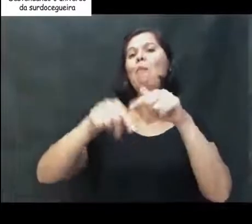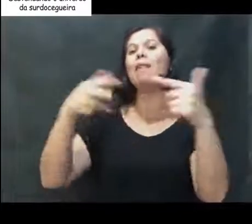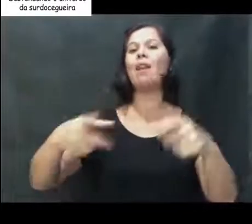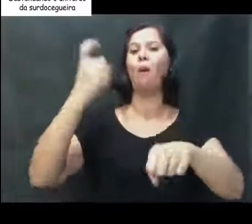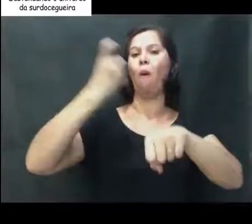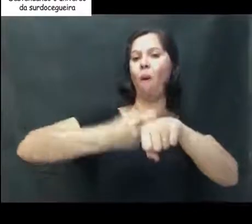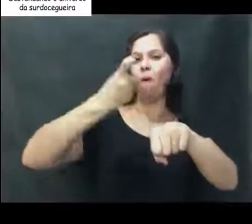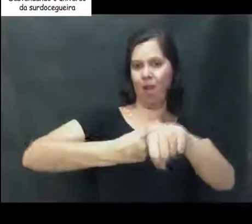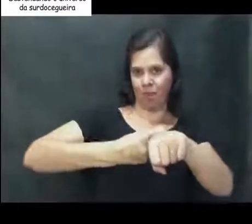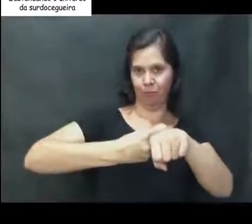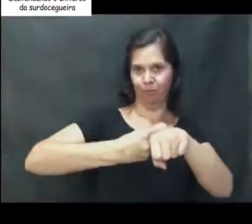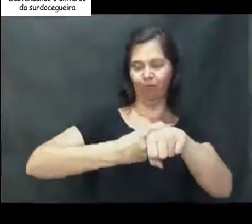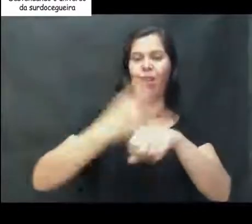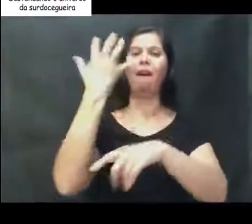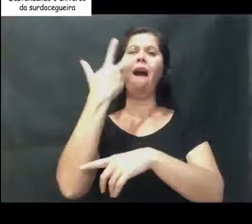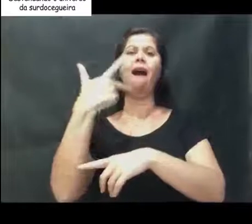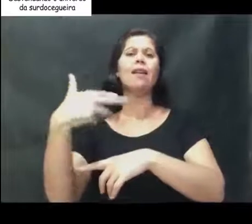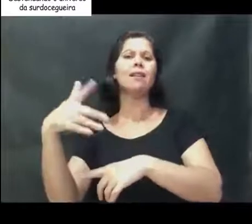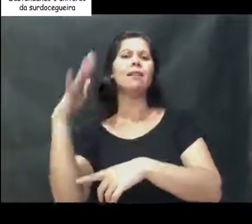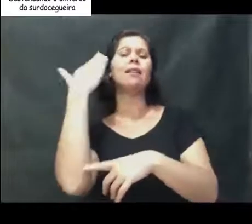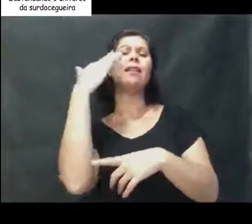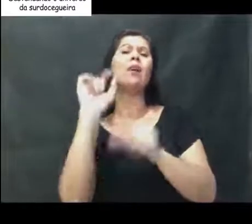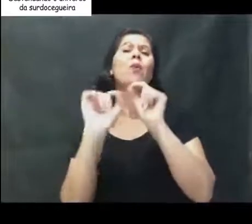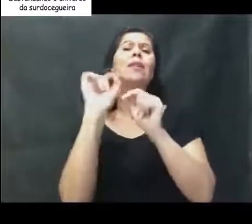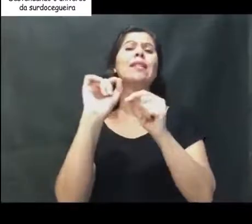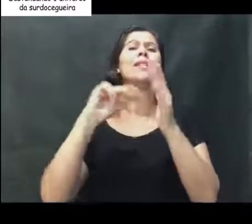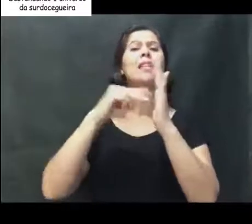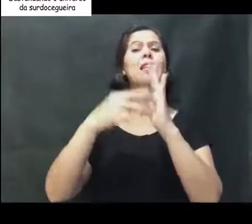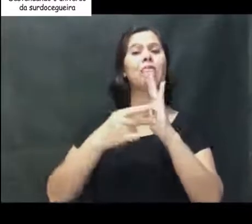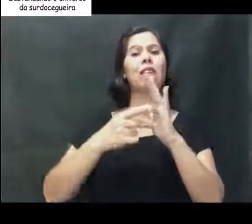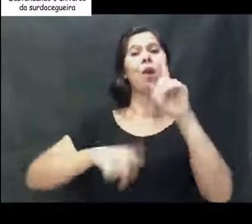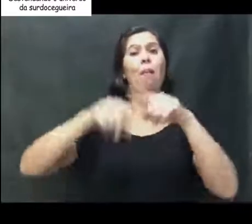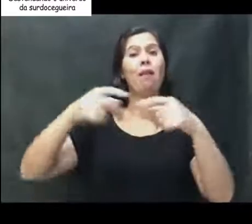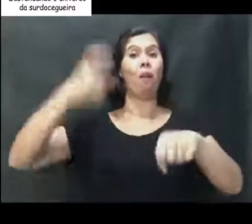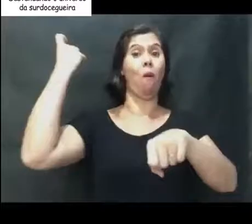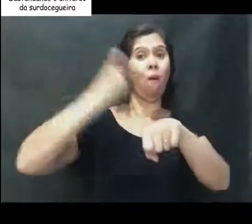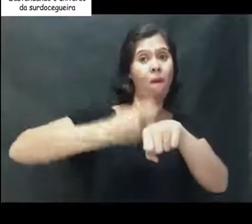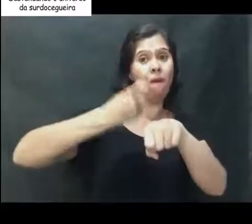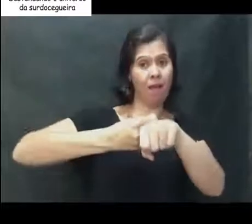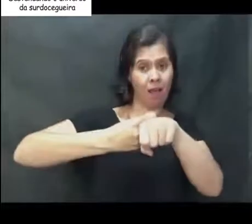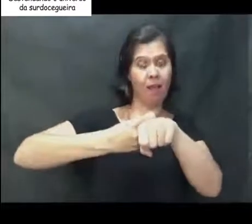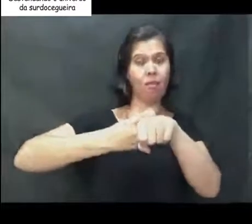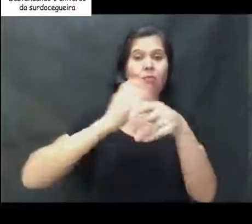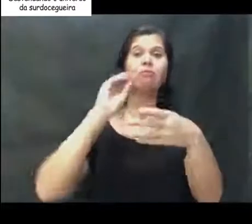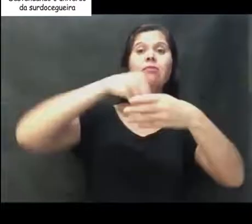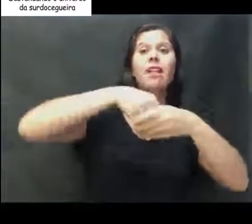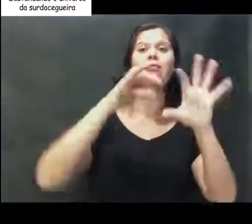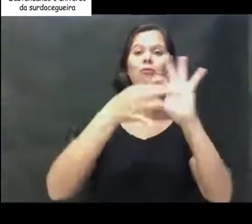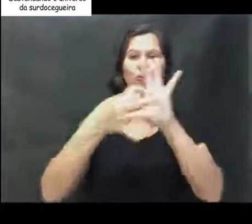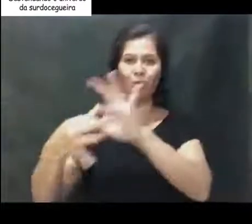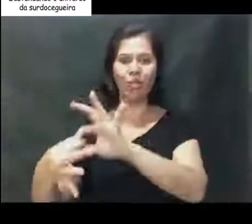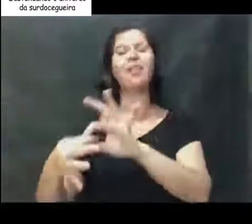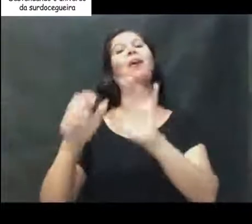o que aquele objeto concreto significa dentro daquele contexto específico, esse objeto pode ser associado a um símbolo